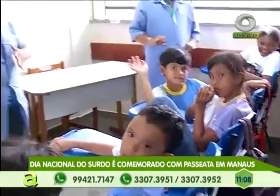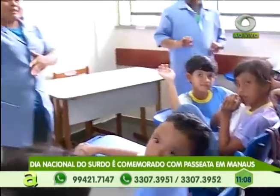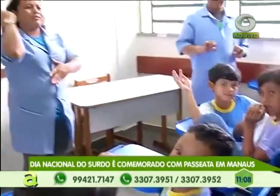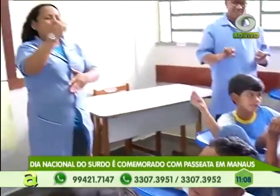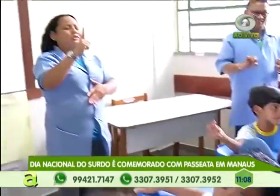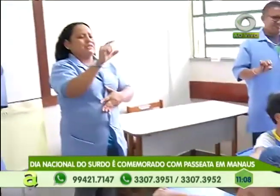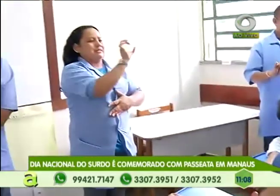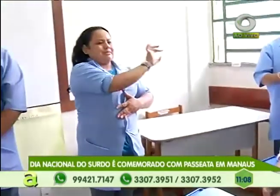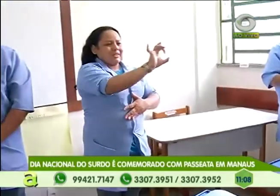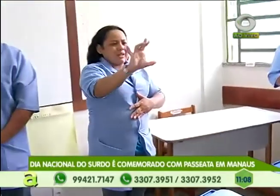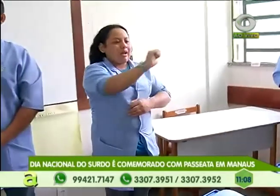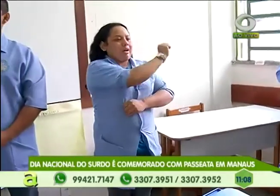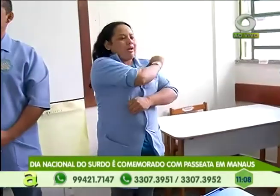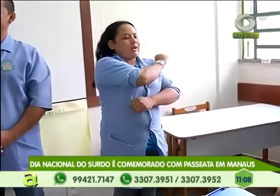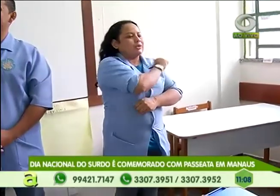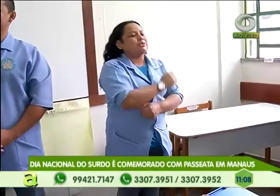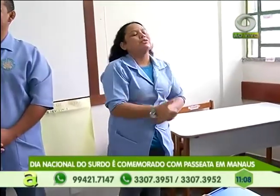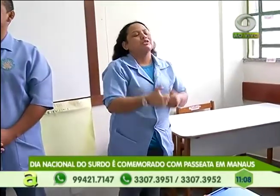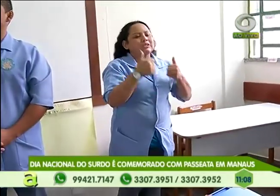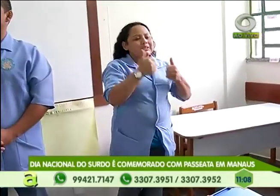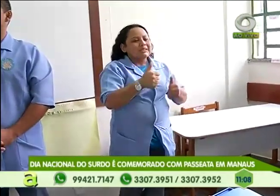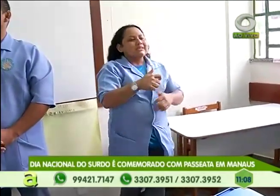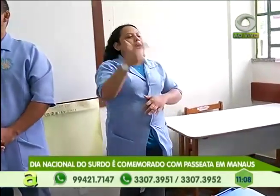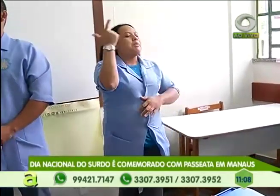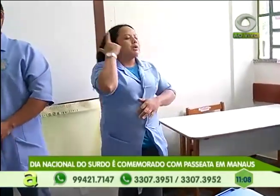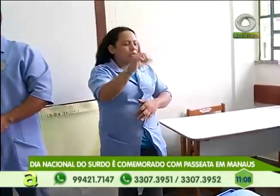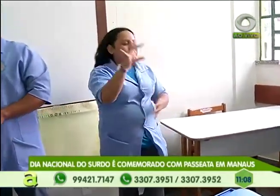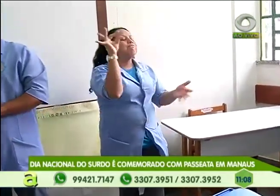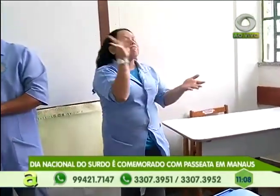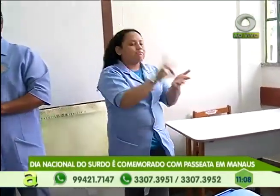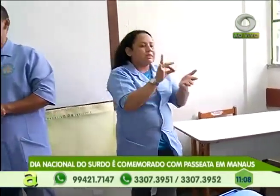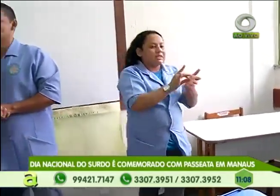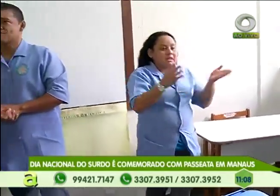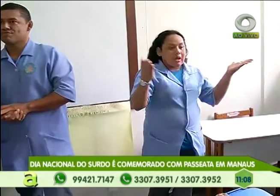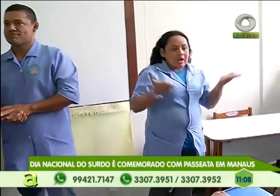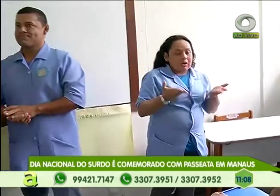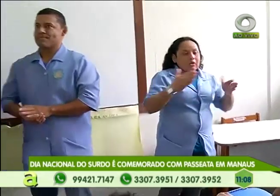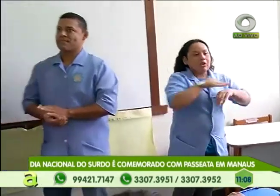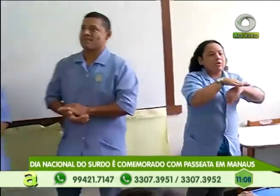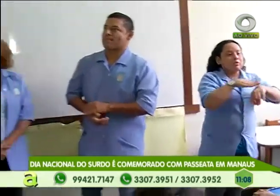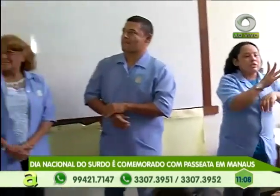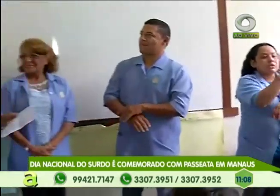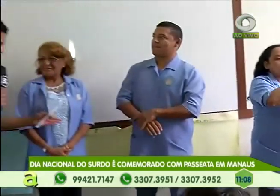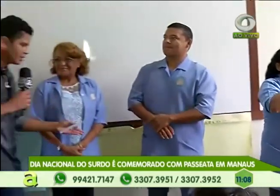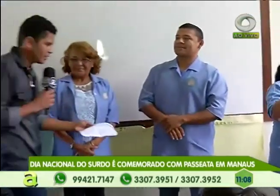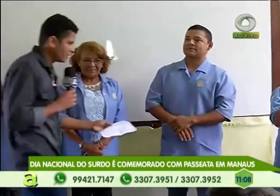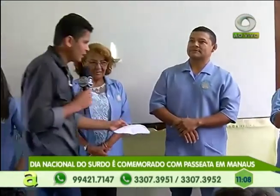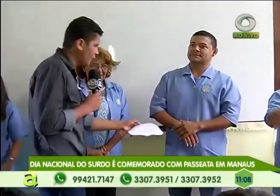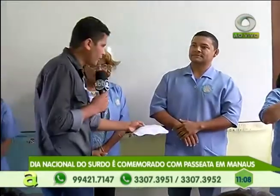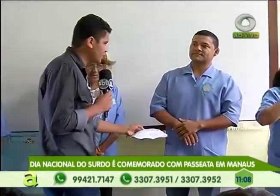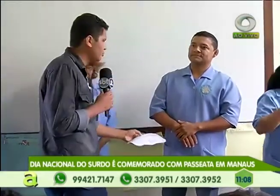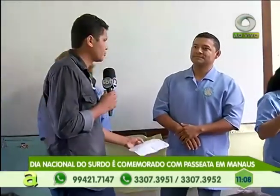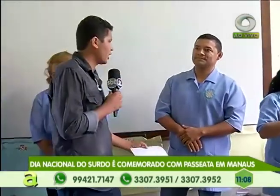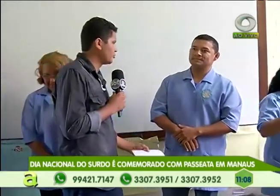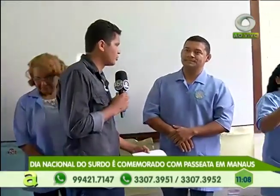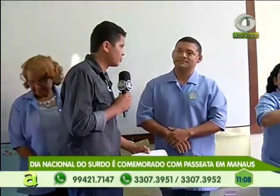É um fruto mesmo, com toda certeza. Eu vou falar aqui com o professor que é um prazer, professor Raimundo.